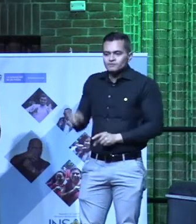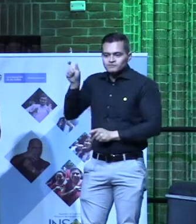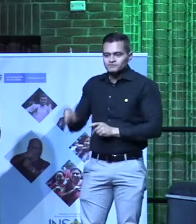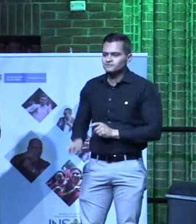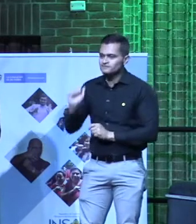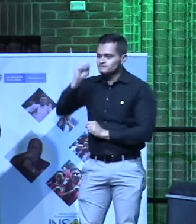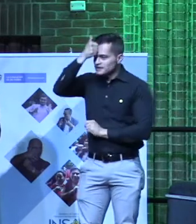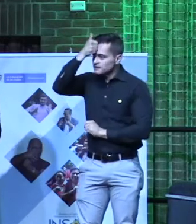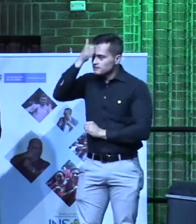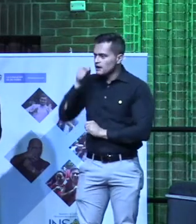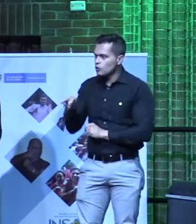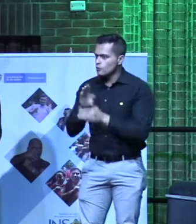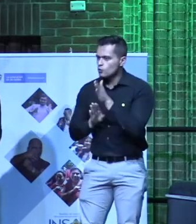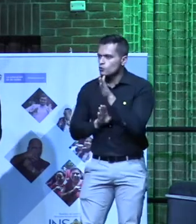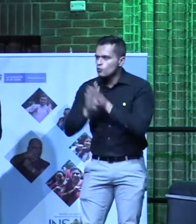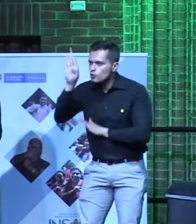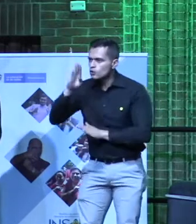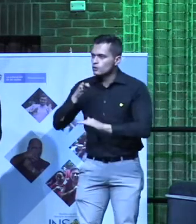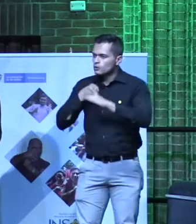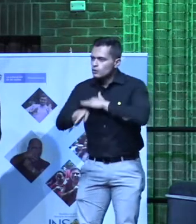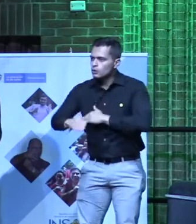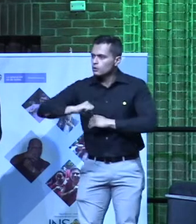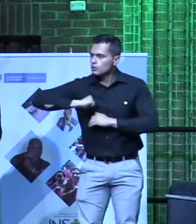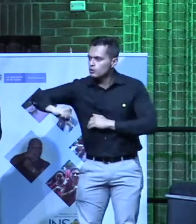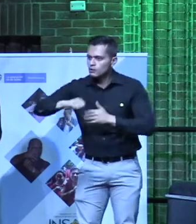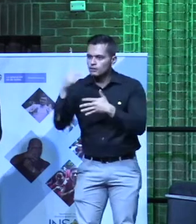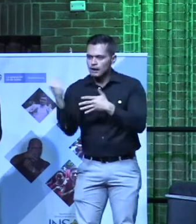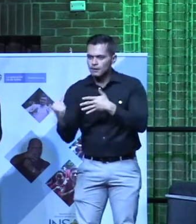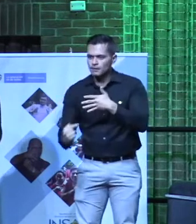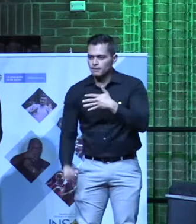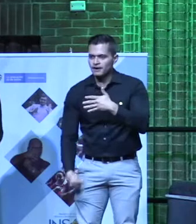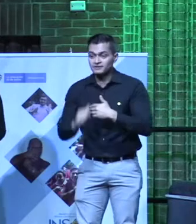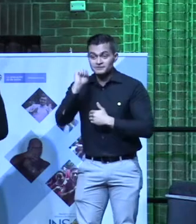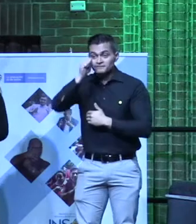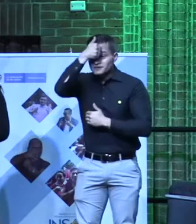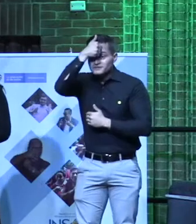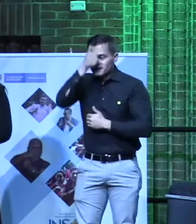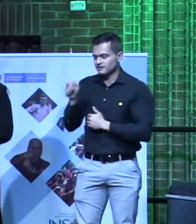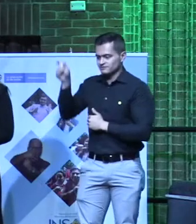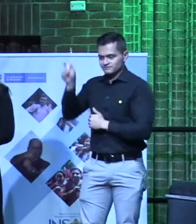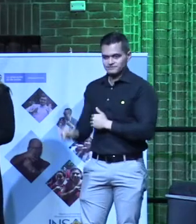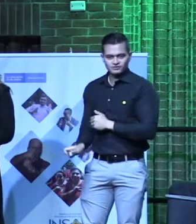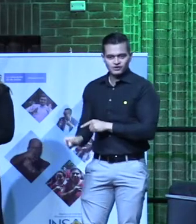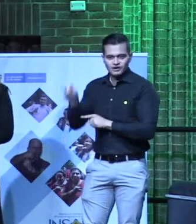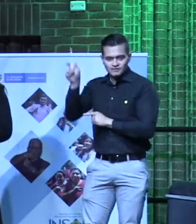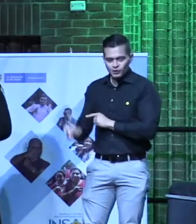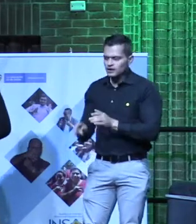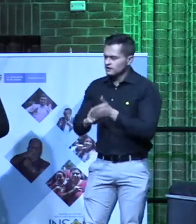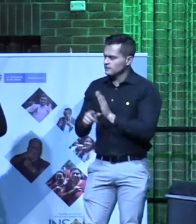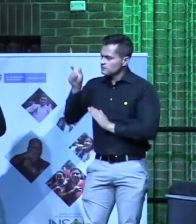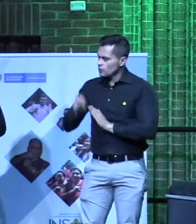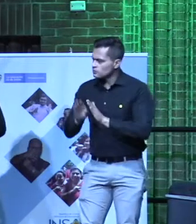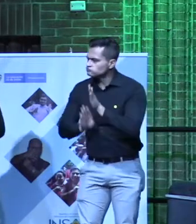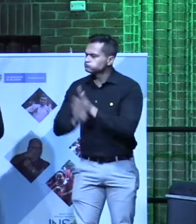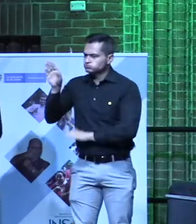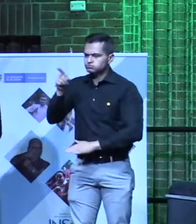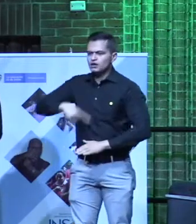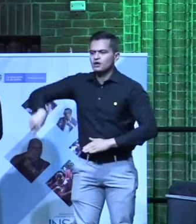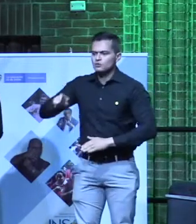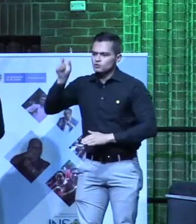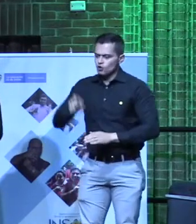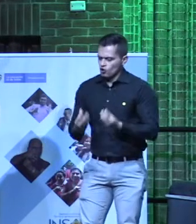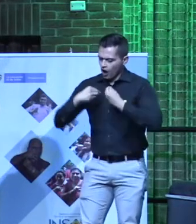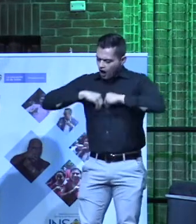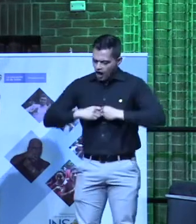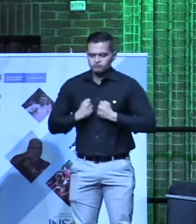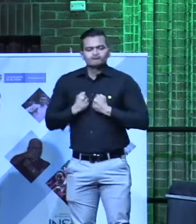el desarrollo, que el acceso a los derechos es un principio fundamental para tener personas libres. Y lo que nosotros queremos es que las personas